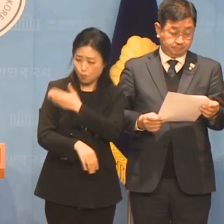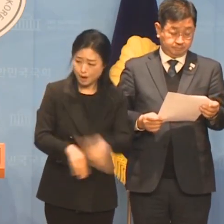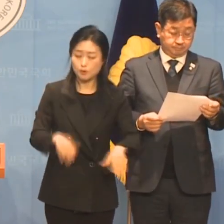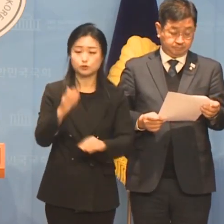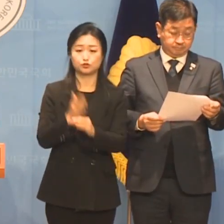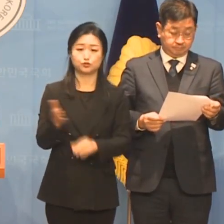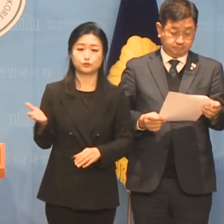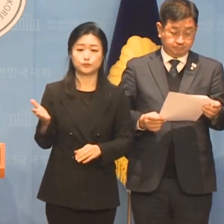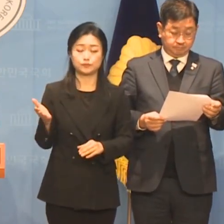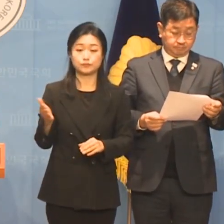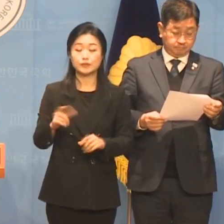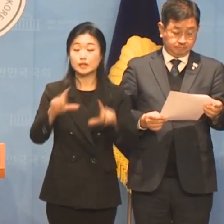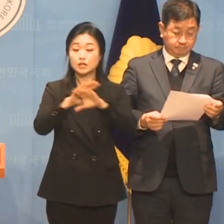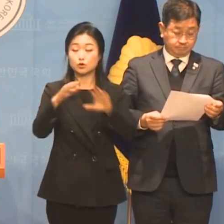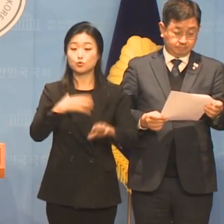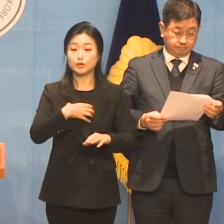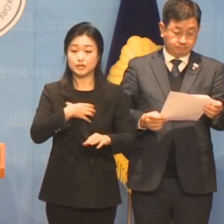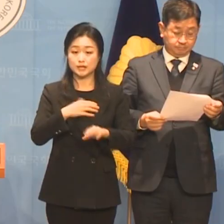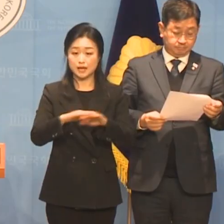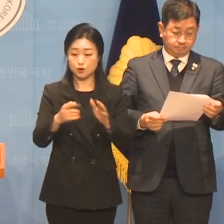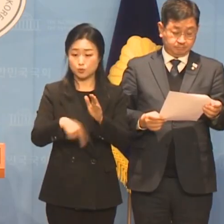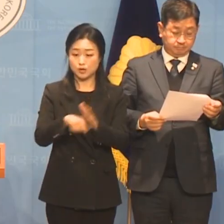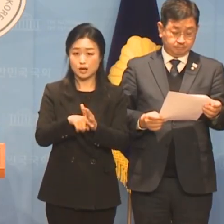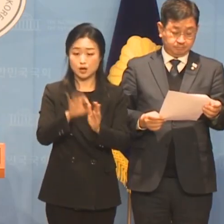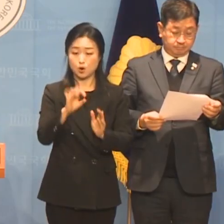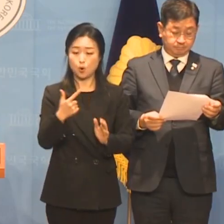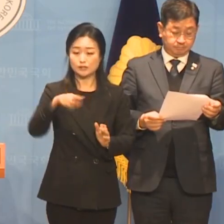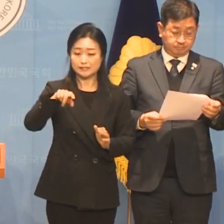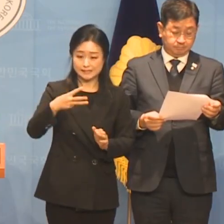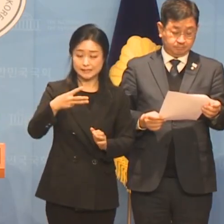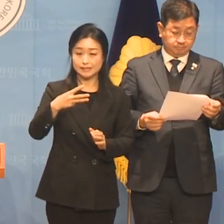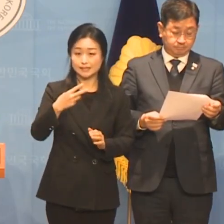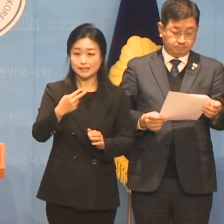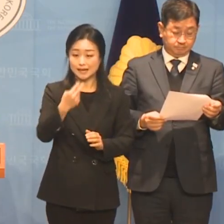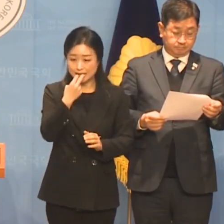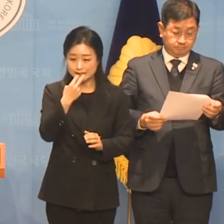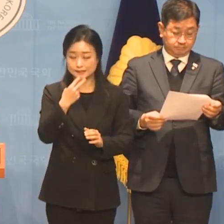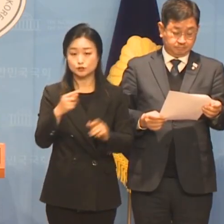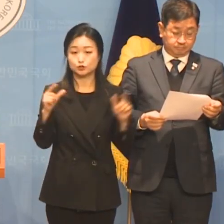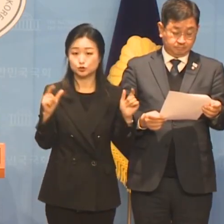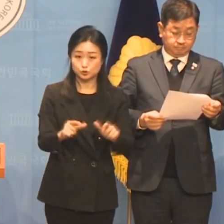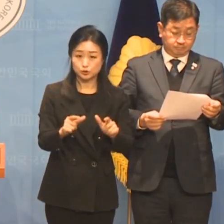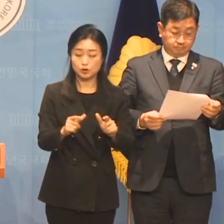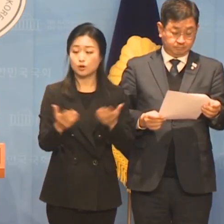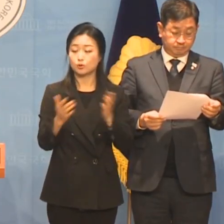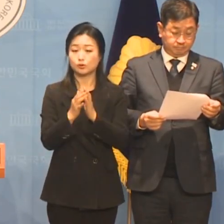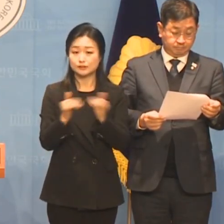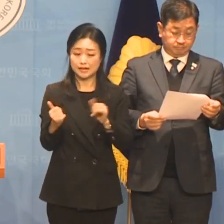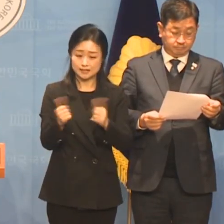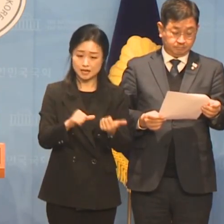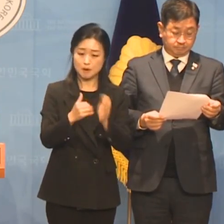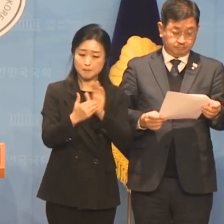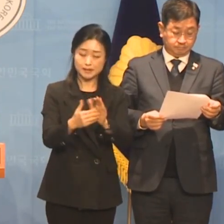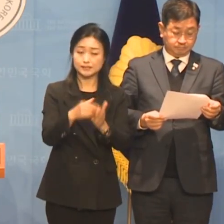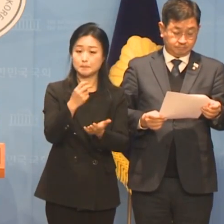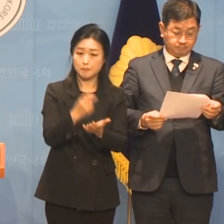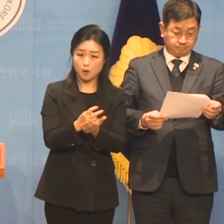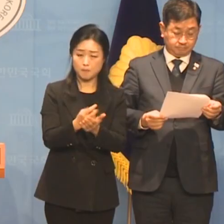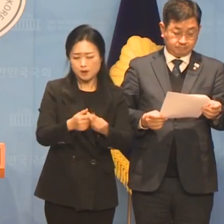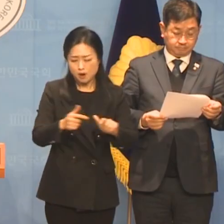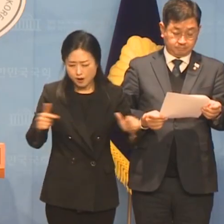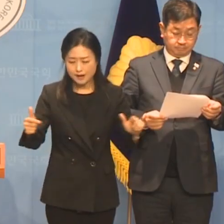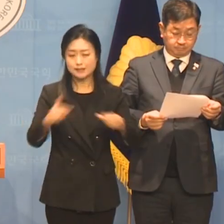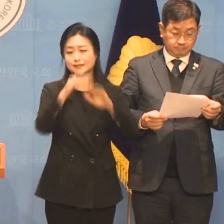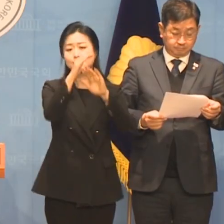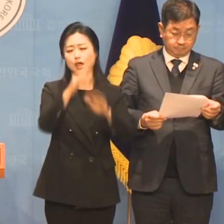국가 온실가스 감축 목표 수립, 위험의 외주화를 막기 위한 법안 처리, 노동자 사망사고 방지 대책 등 시급한